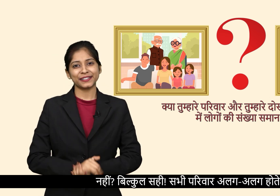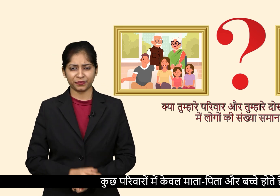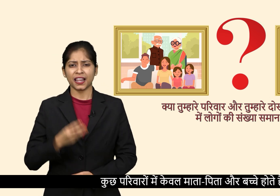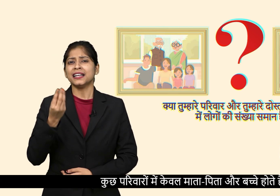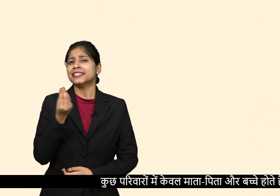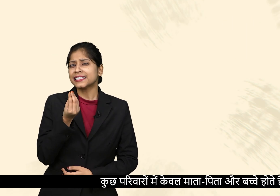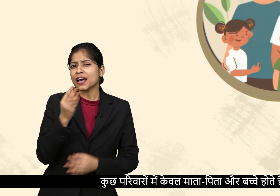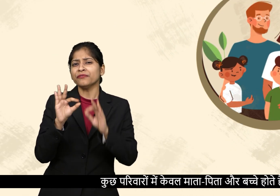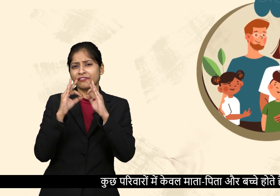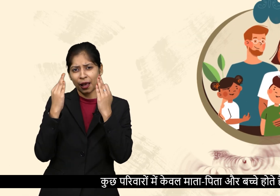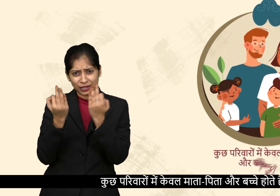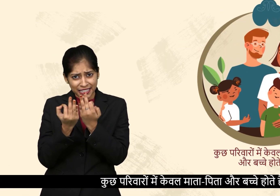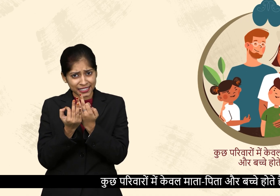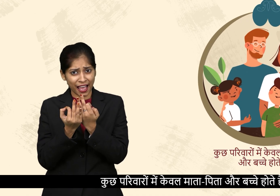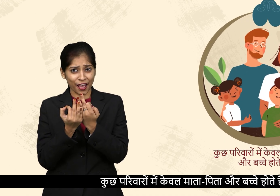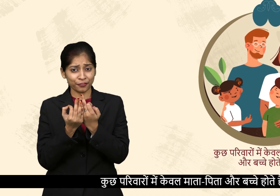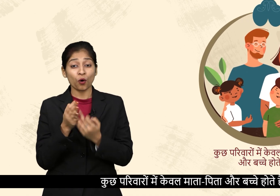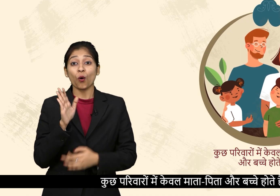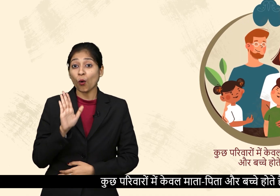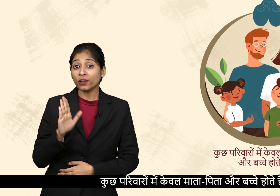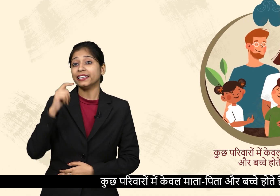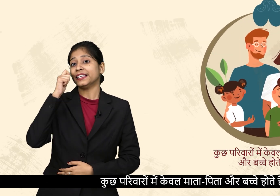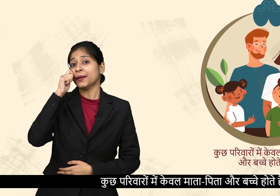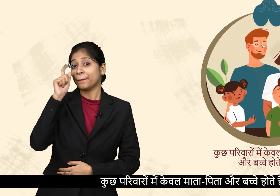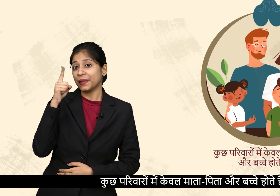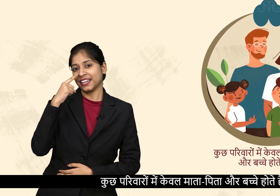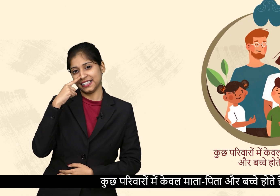कुछ परिवारों में केवल माता पिता और बच्चे होते हैं।